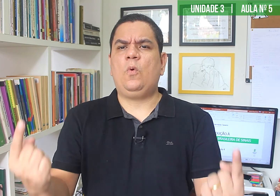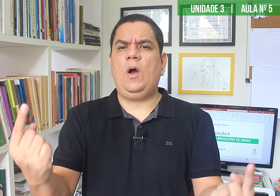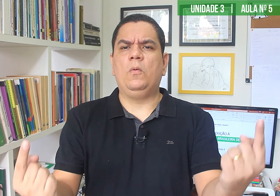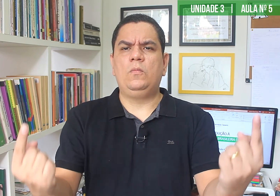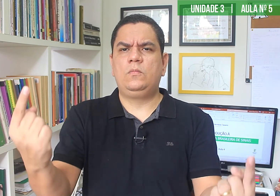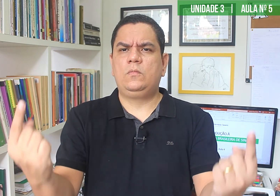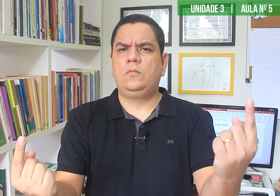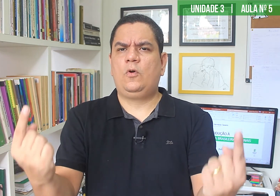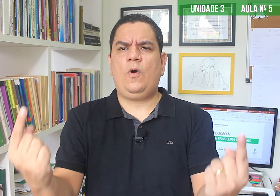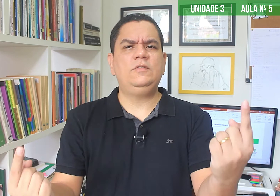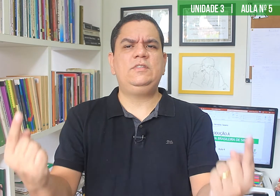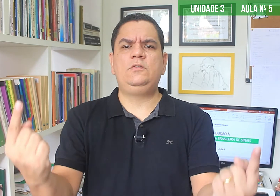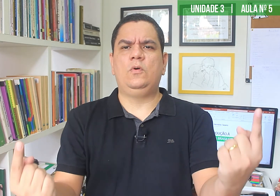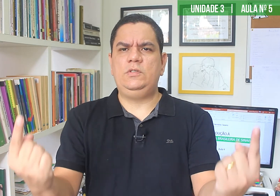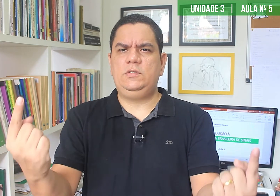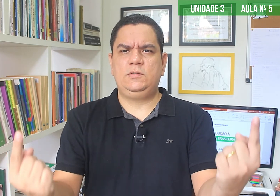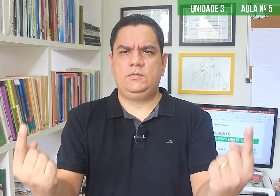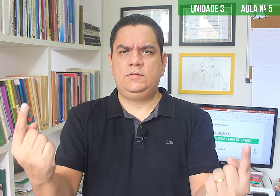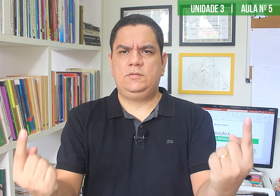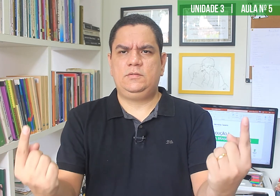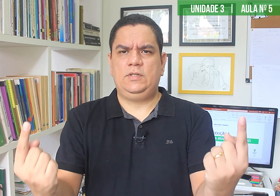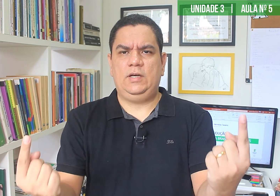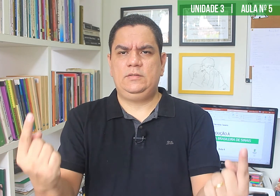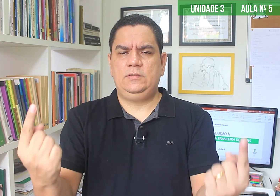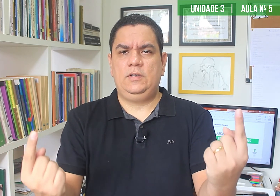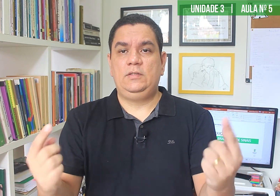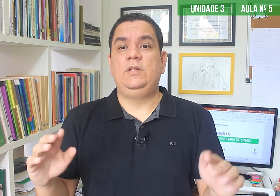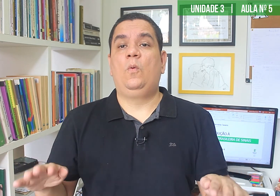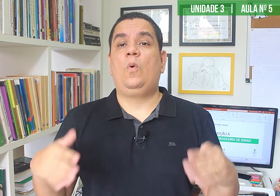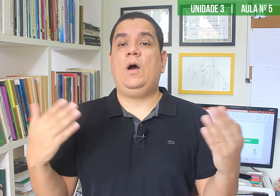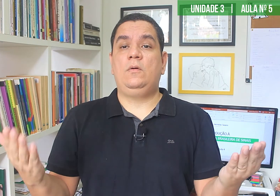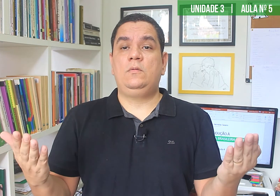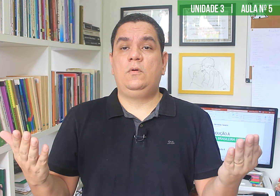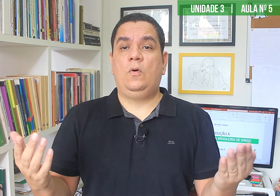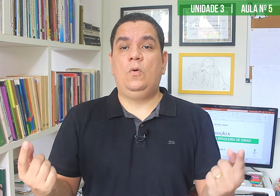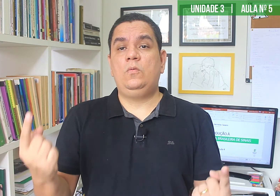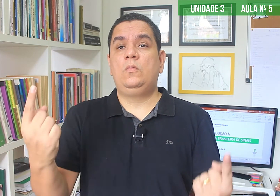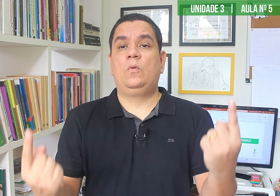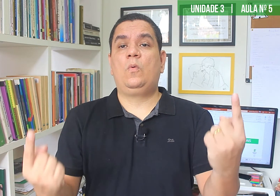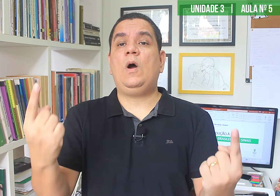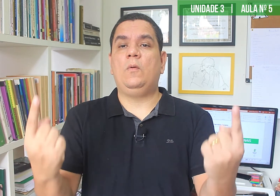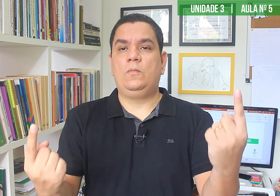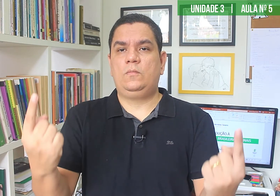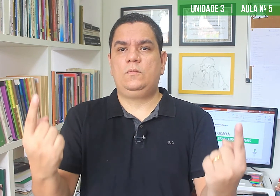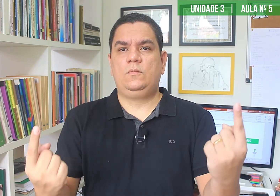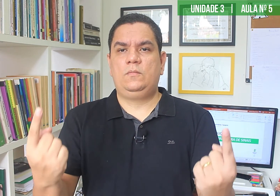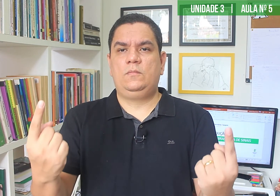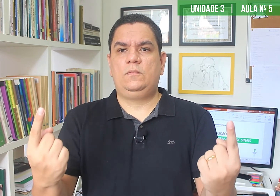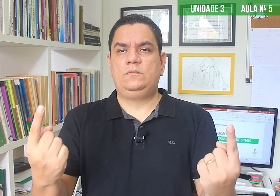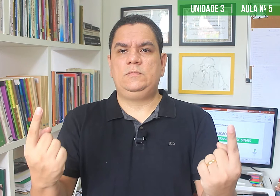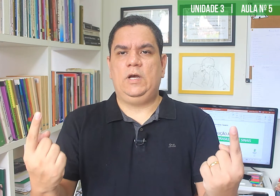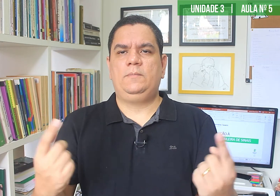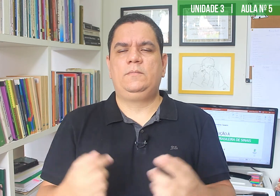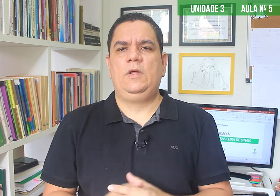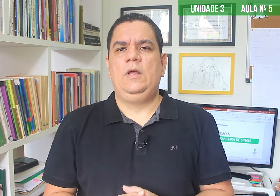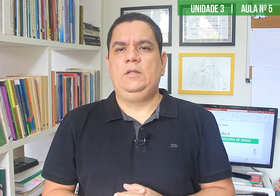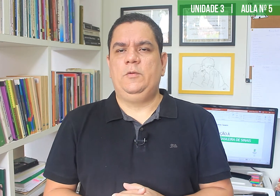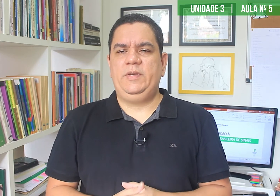qual? Qual desses dois? Tá? Então, qual ou qual? Tá? Então perceba